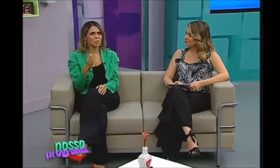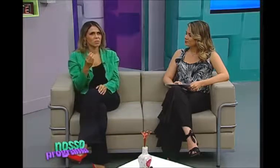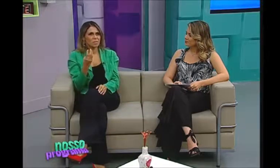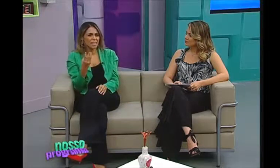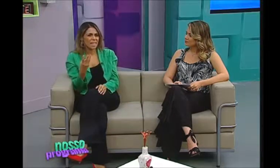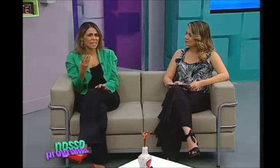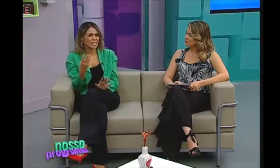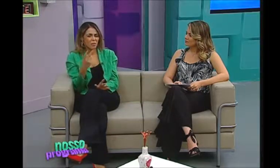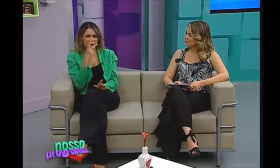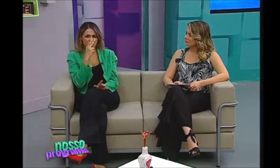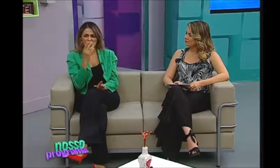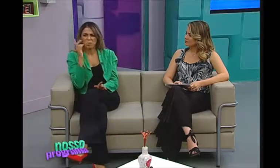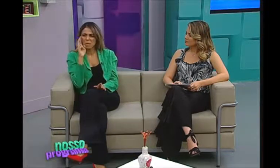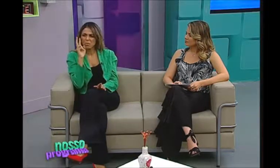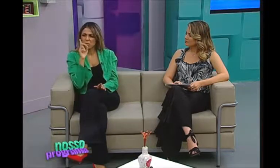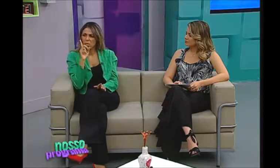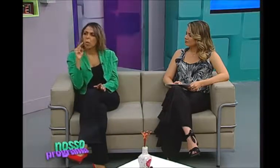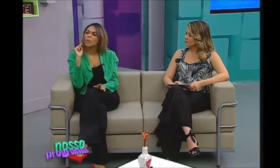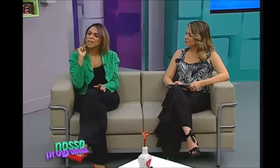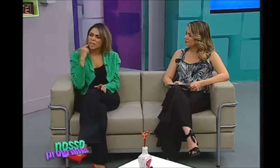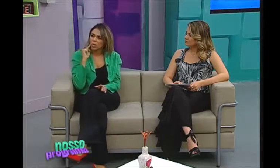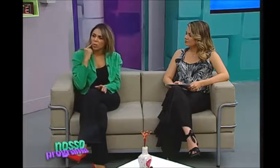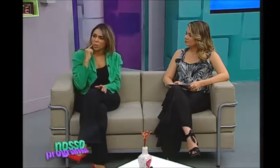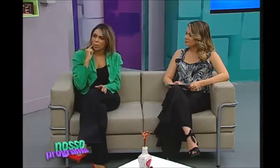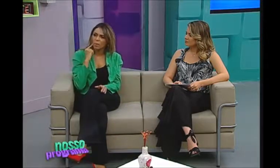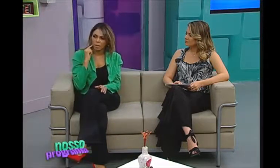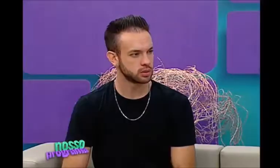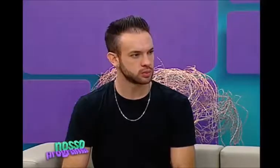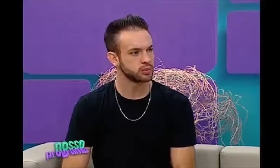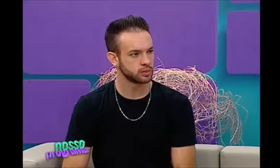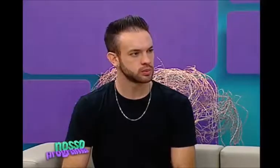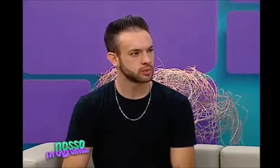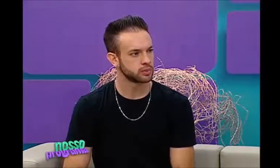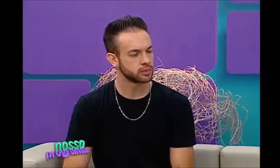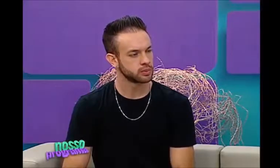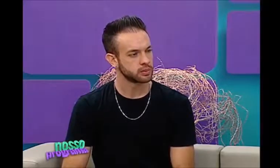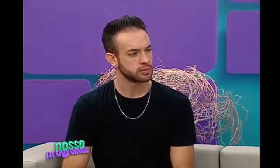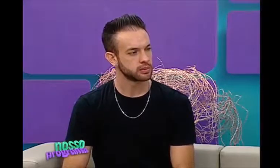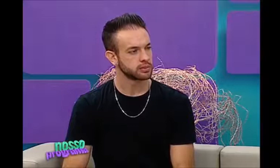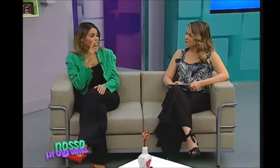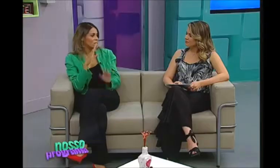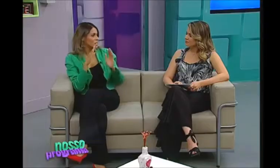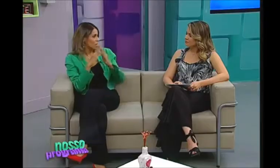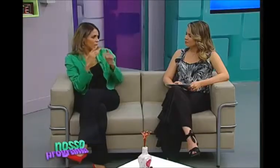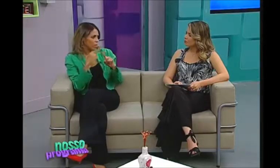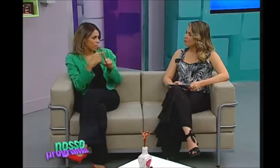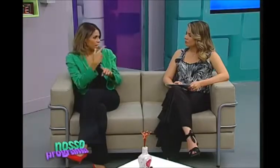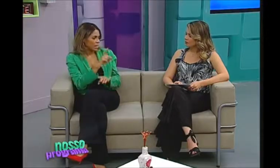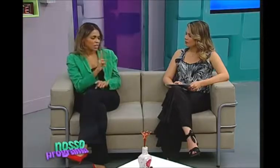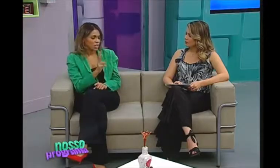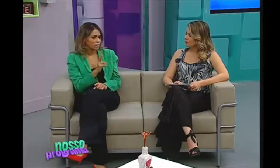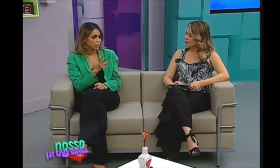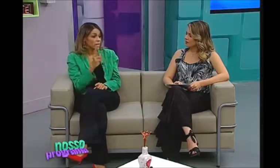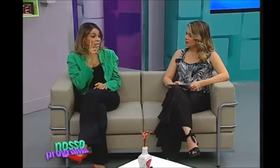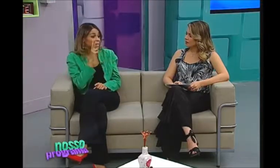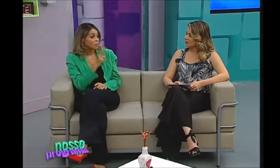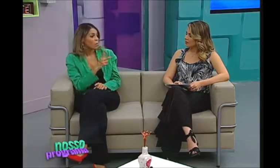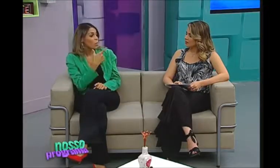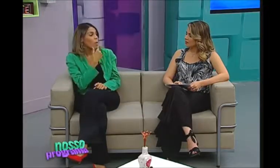uns 3, eu acho, não lembro. Quinho, meu irmão. E a gente sempre foi para a igreja e ele viu um